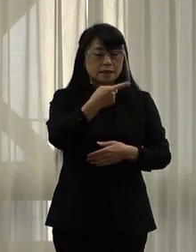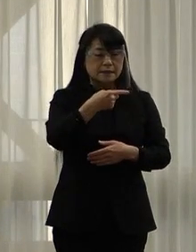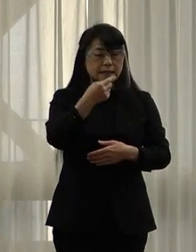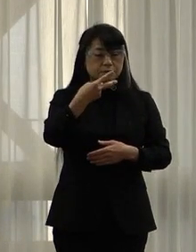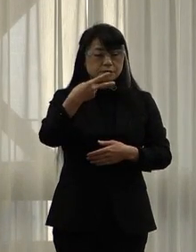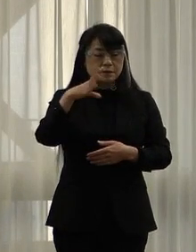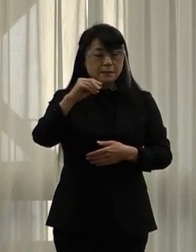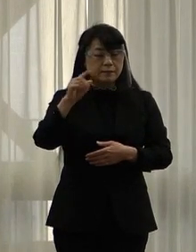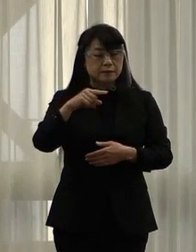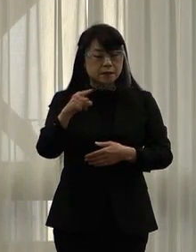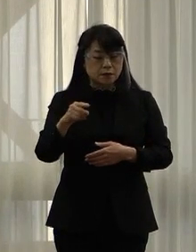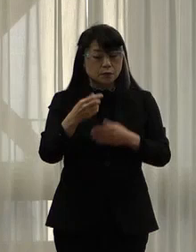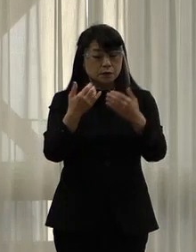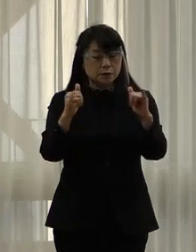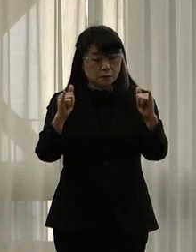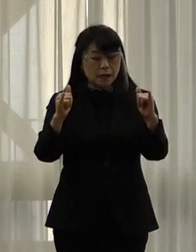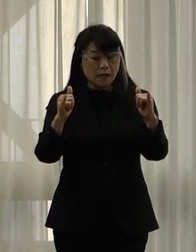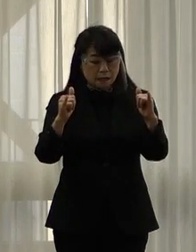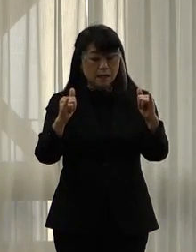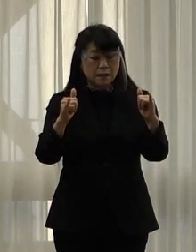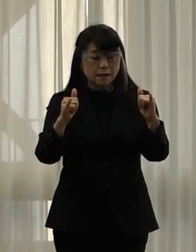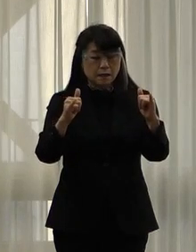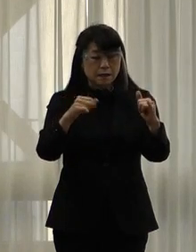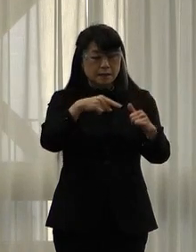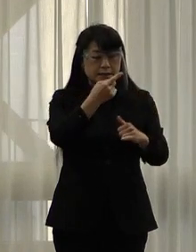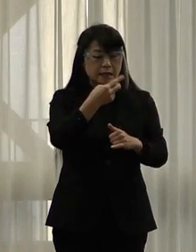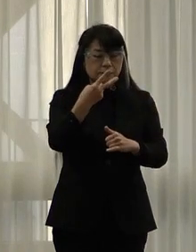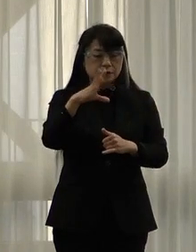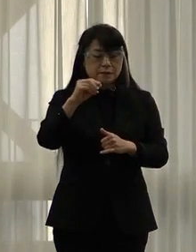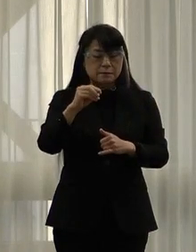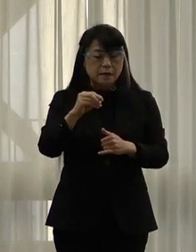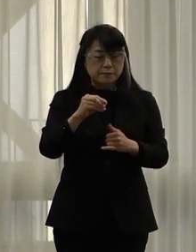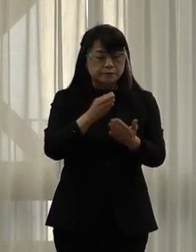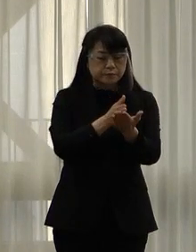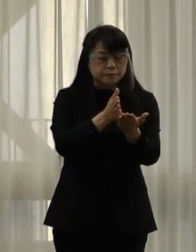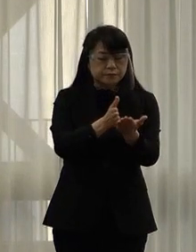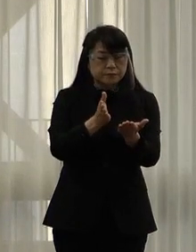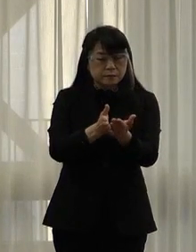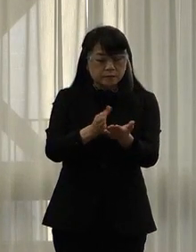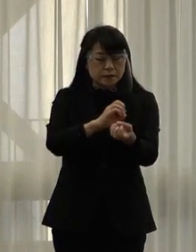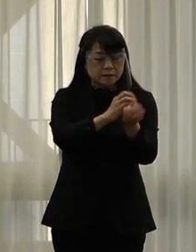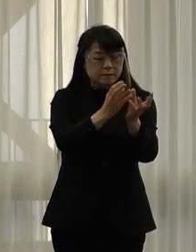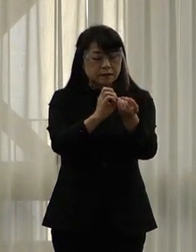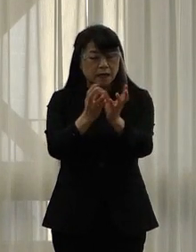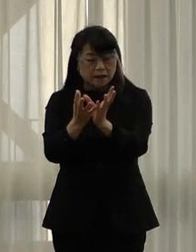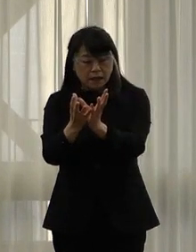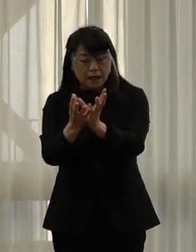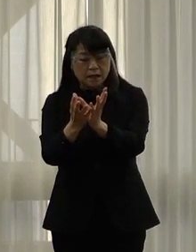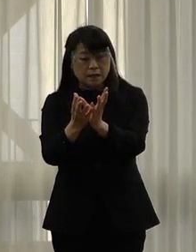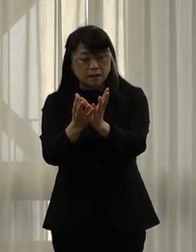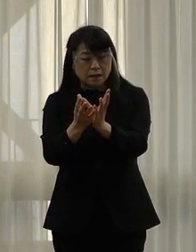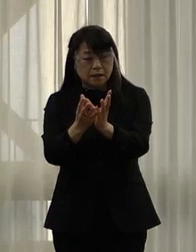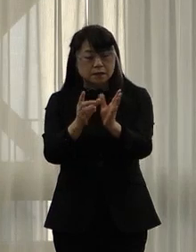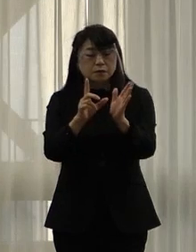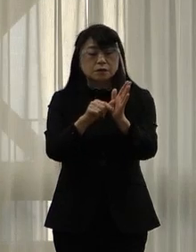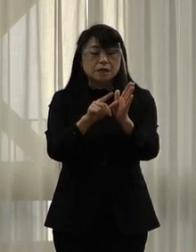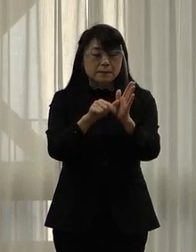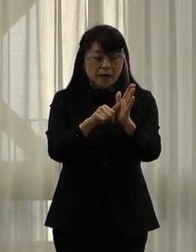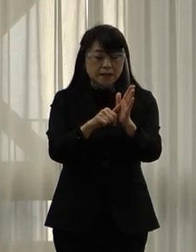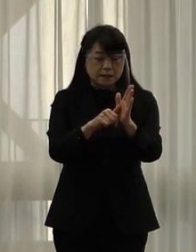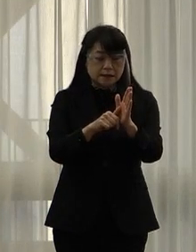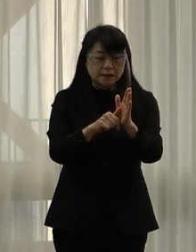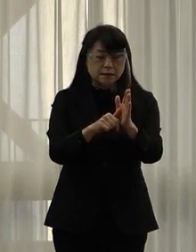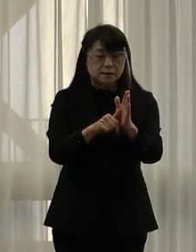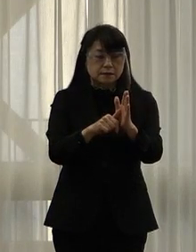がもし102万に通りの花を咲かせていただいたとしますが、その中からこの指標を通じてです